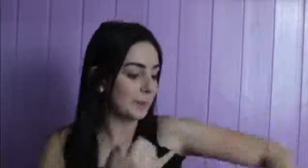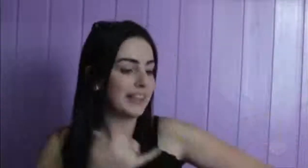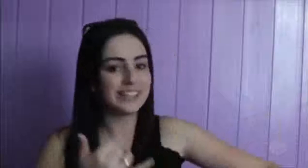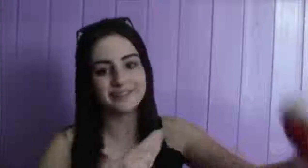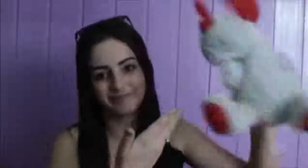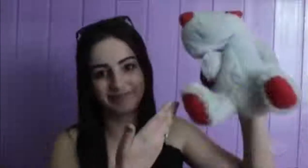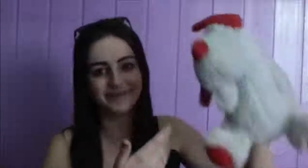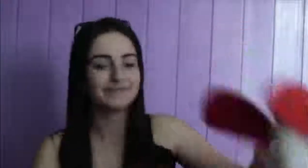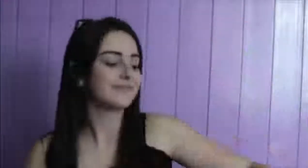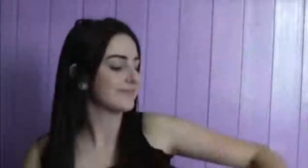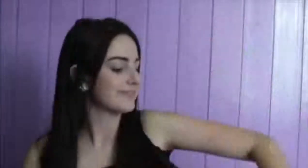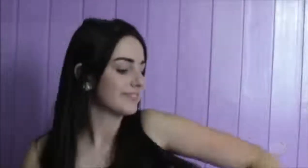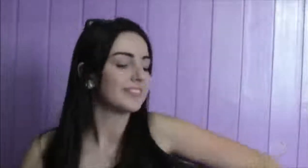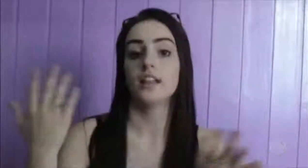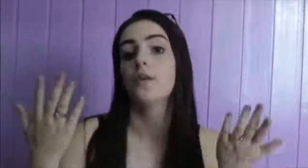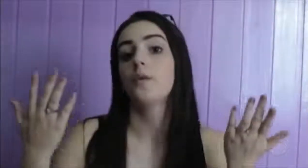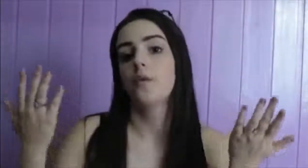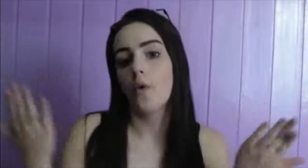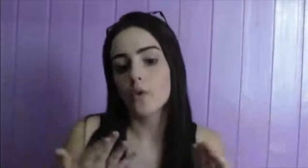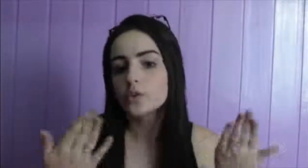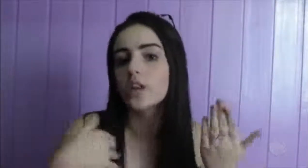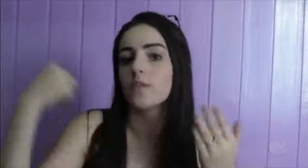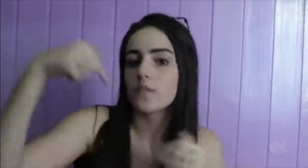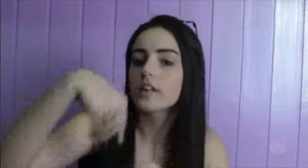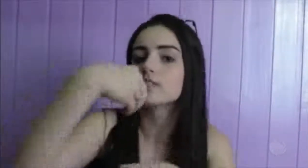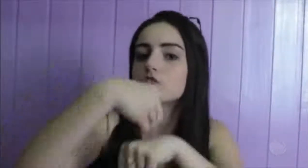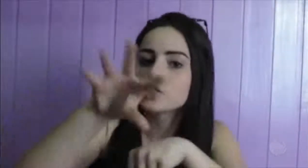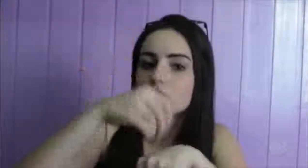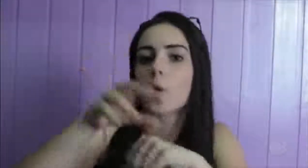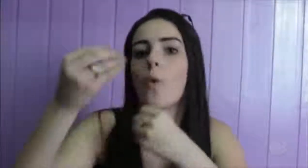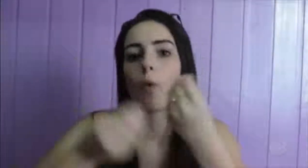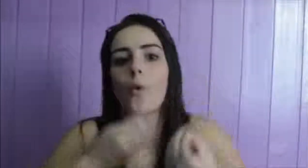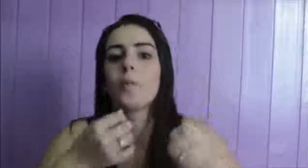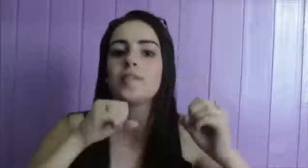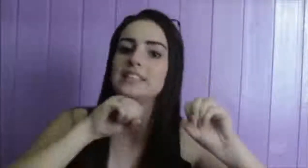As legendas ajudam todo mundo a acompanhar o que ela diz.